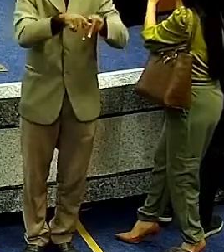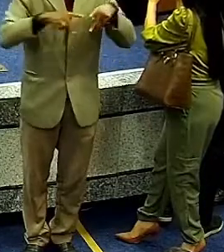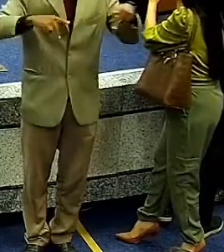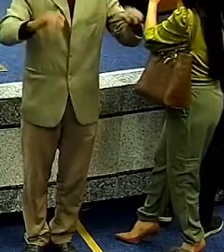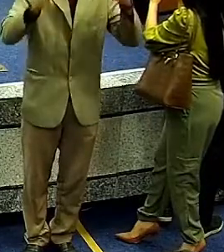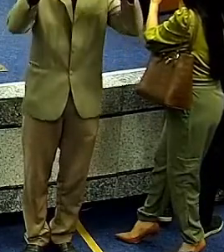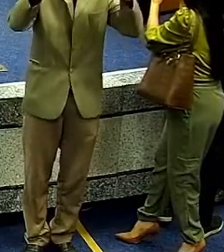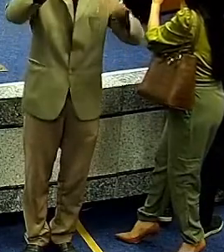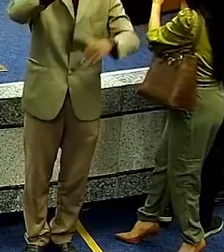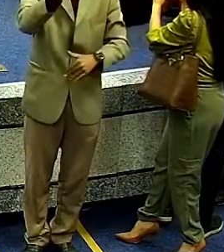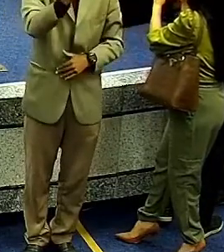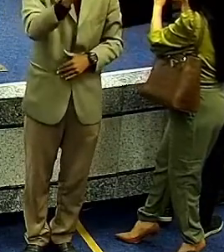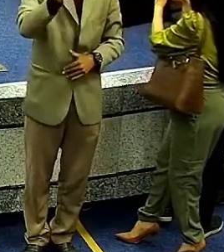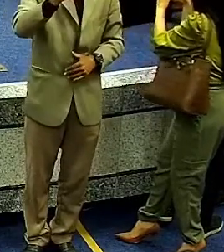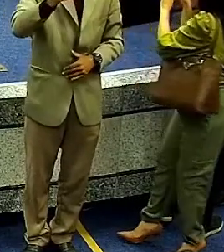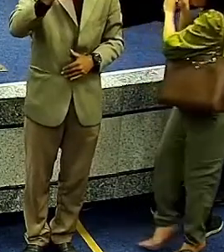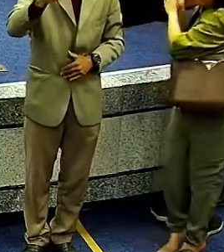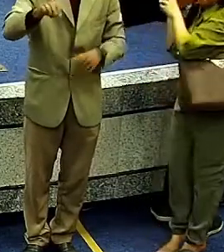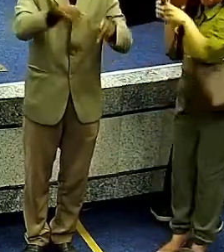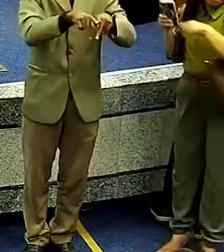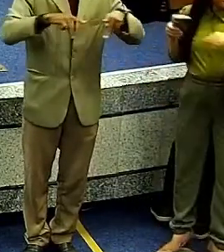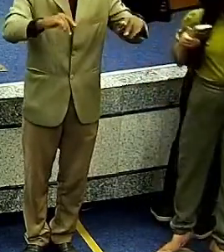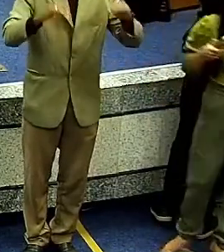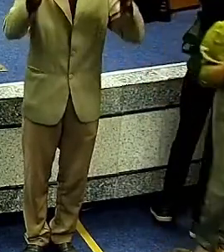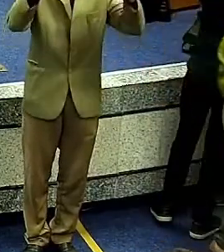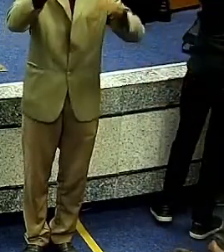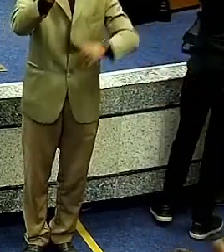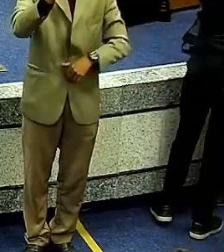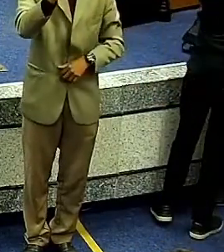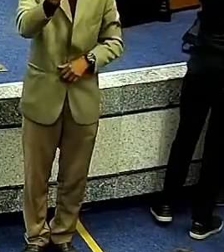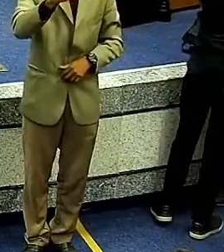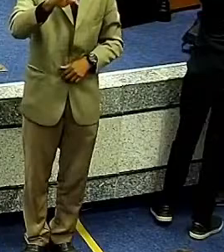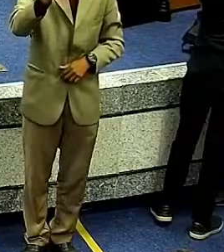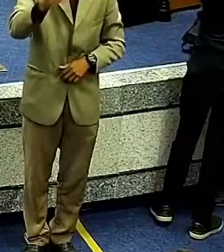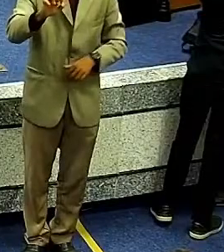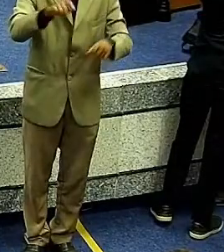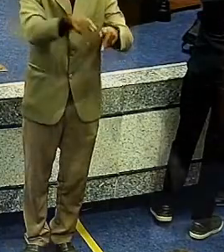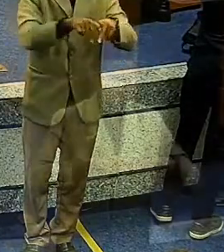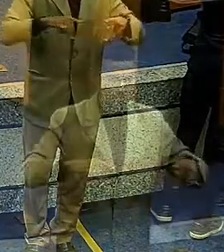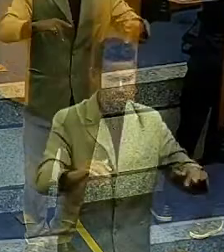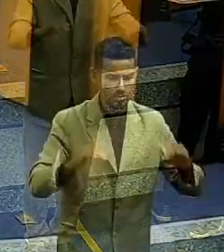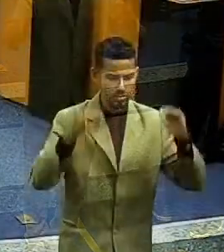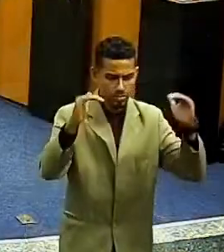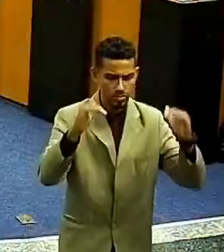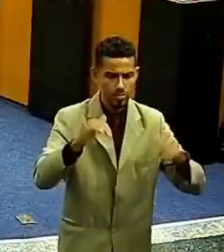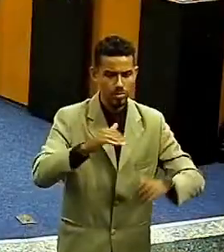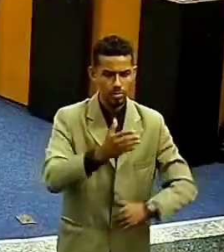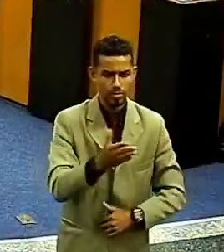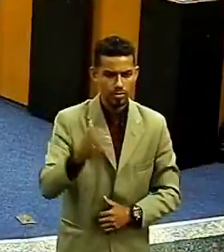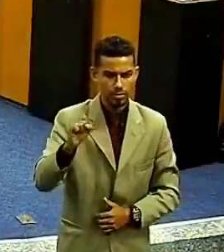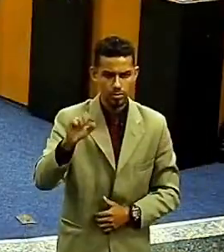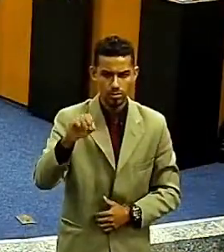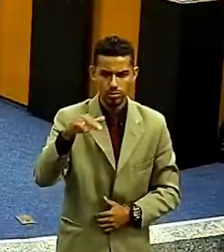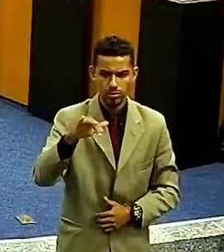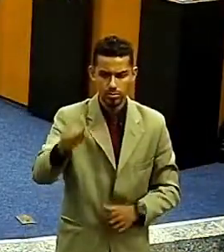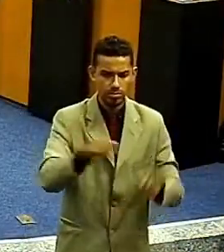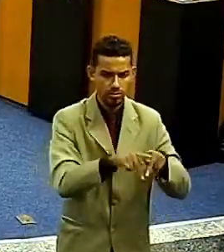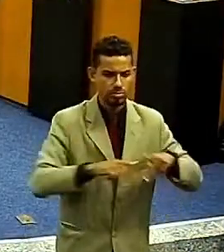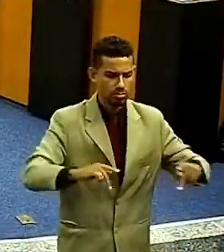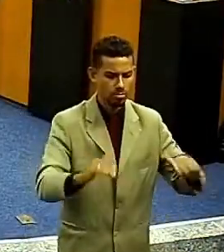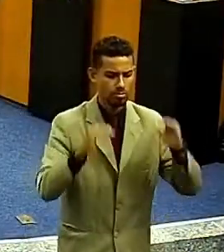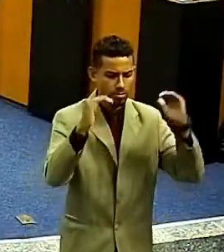protázio dos Santos Júnior Desembargador Vicente de Paula Gomes de Castro desembargadora Sônia amal